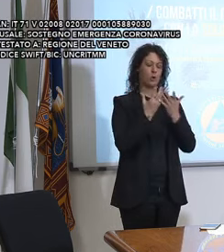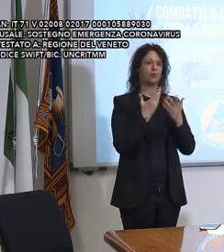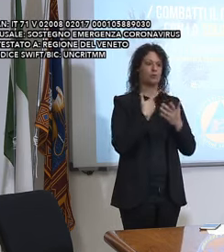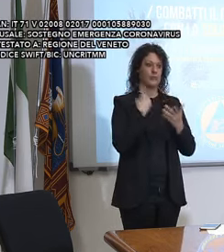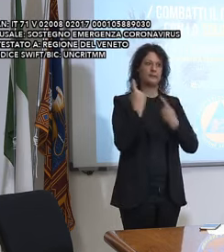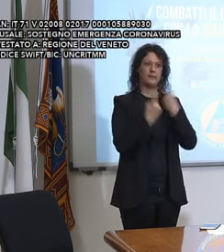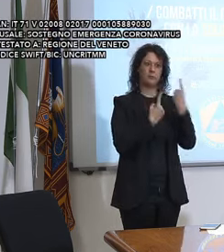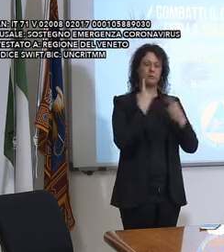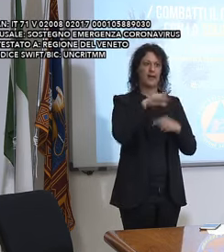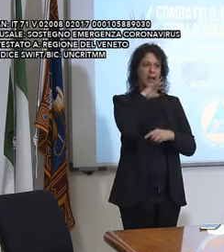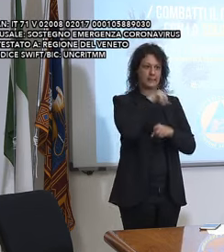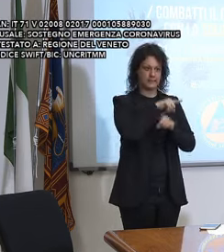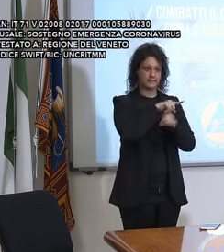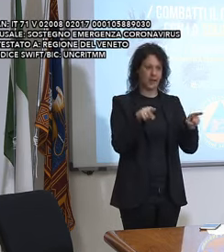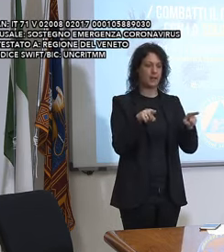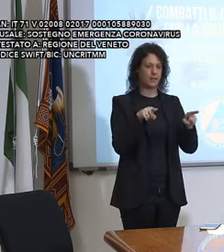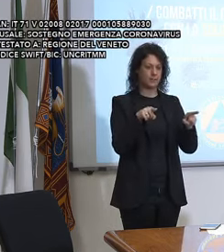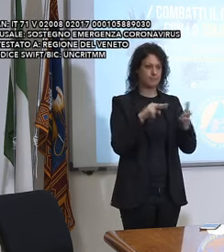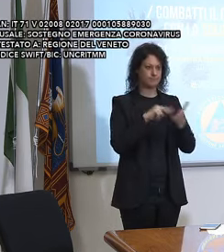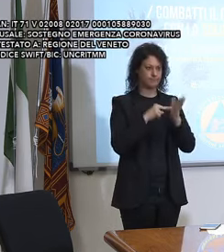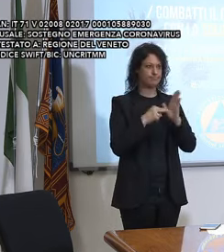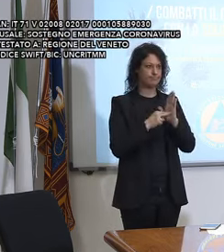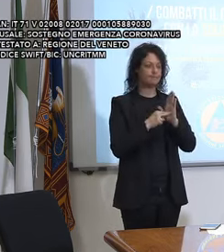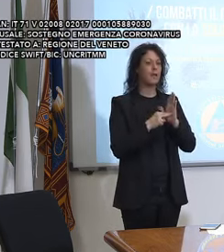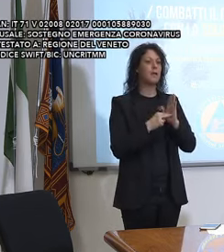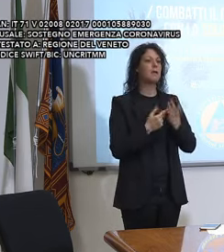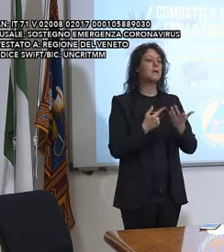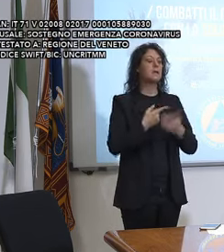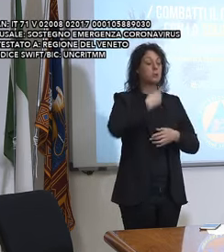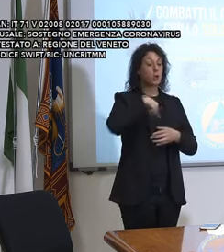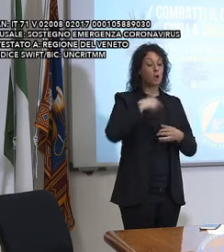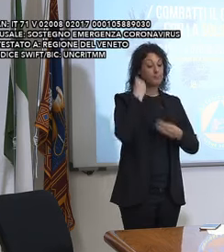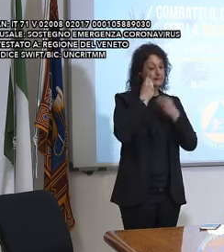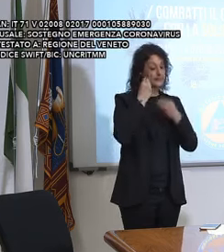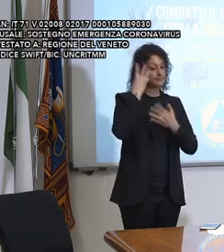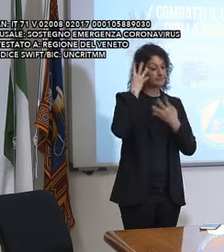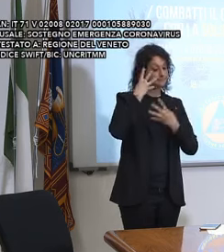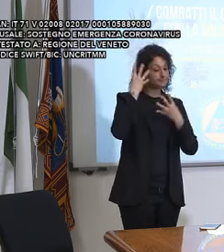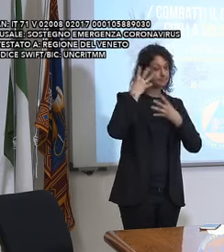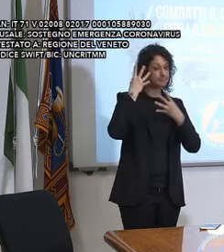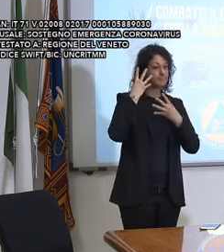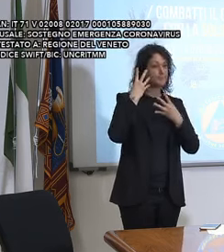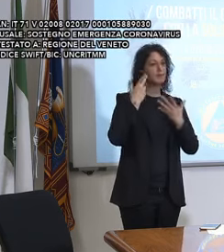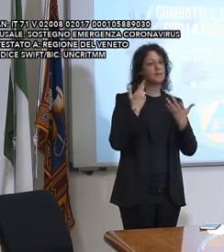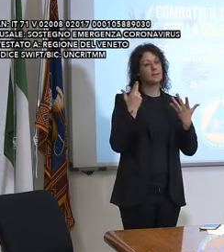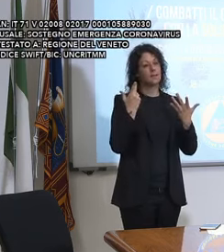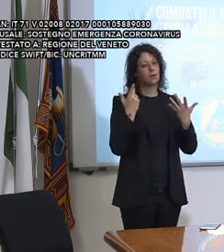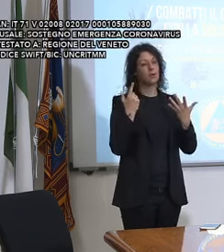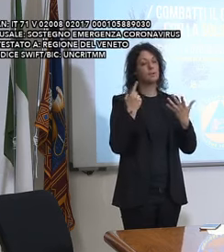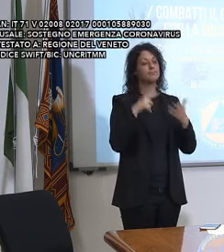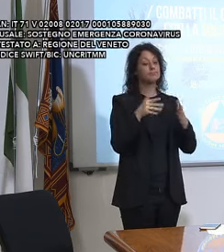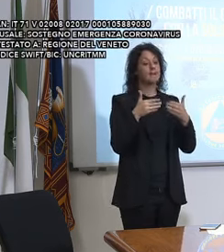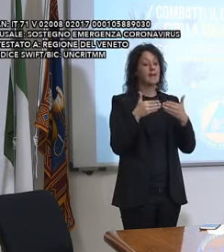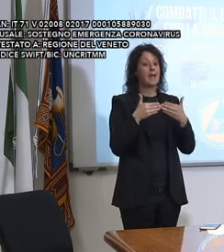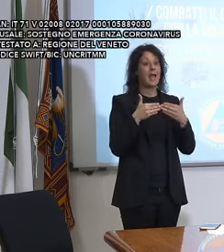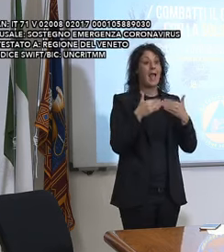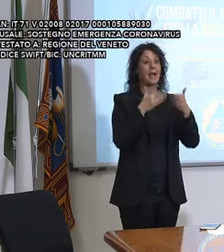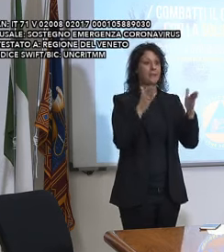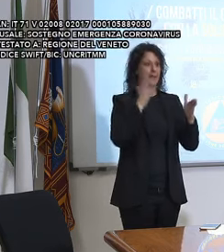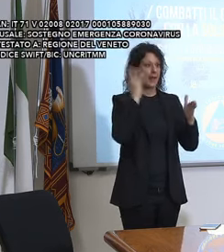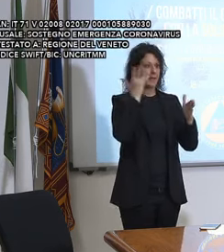di ragionamenti proprio rispetto a io prevedo che sarà difficile riaprire per lo più subito le visite